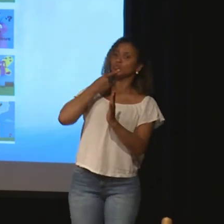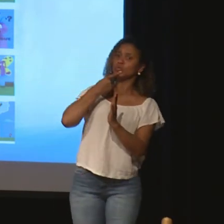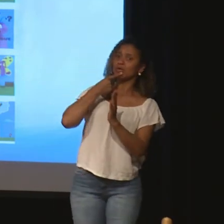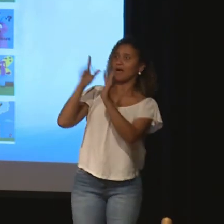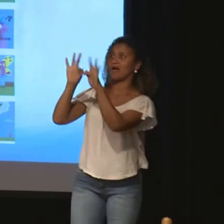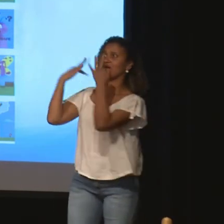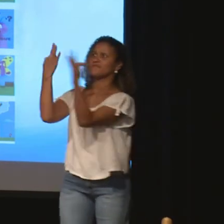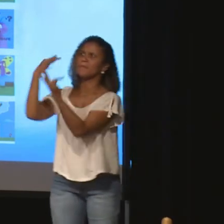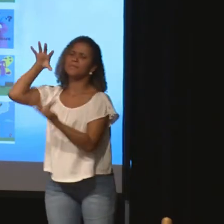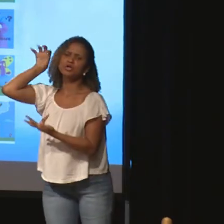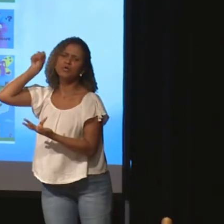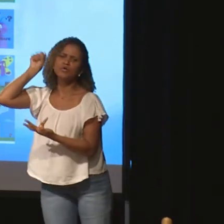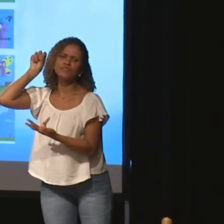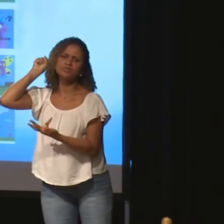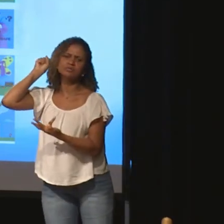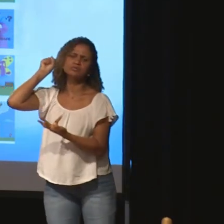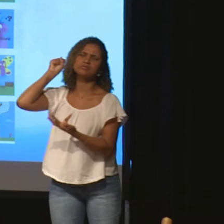nasceu surda, de uma família de ouvintes.